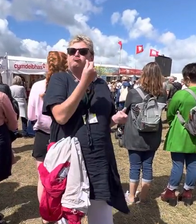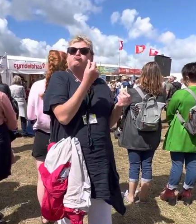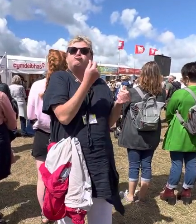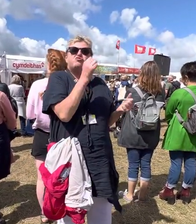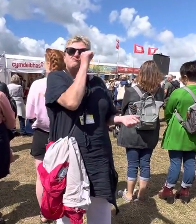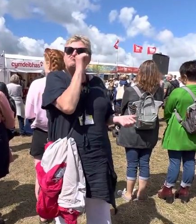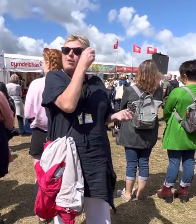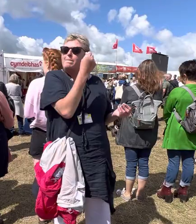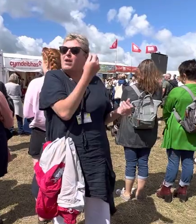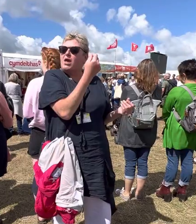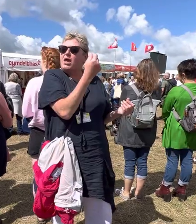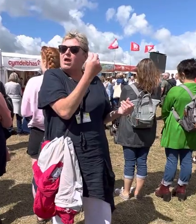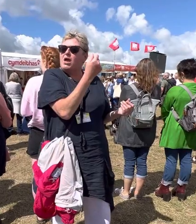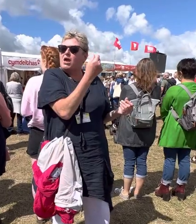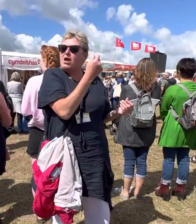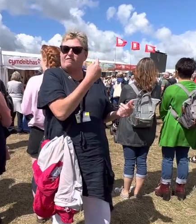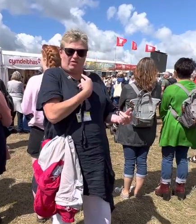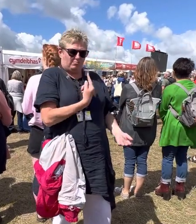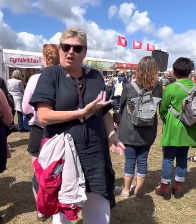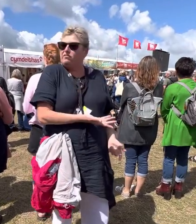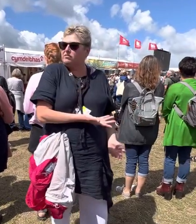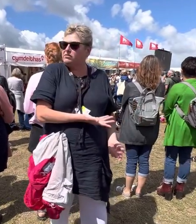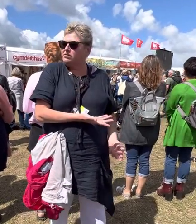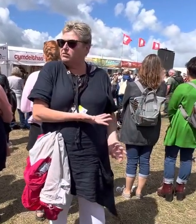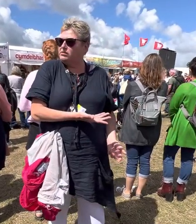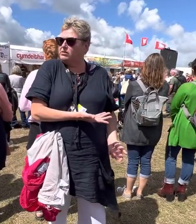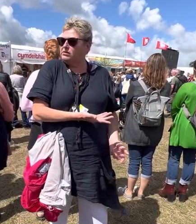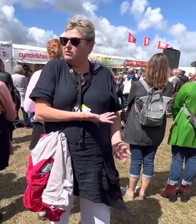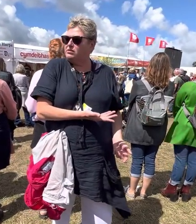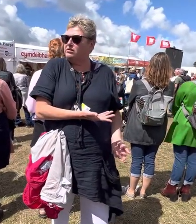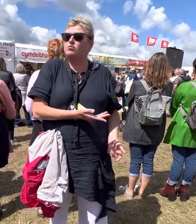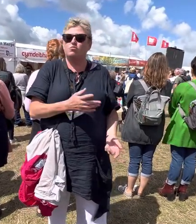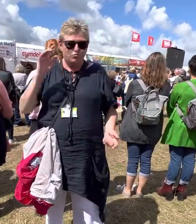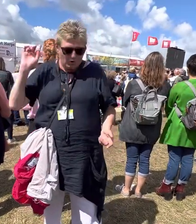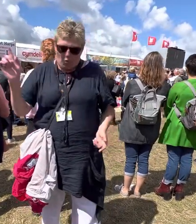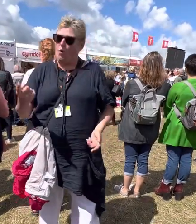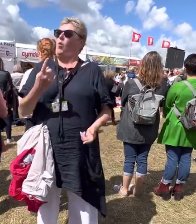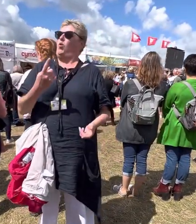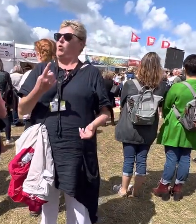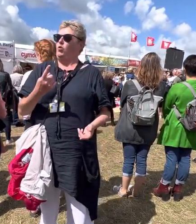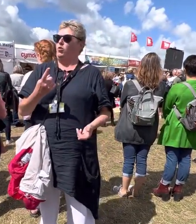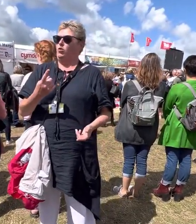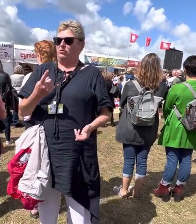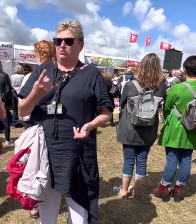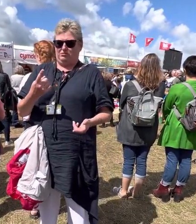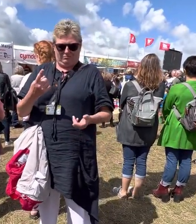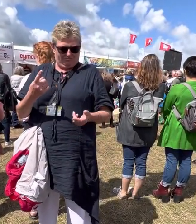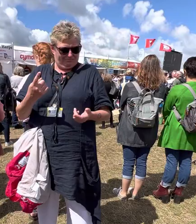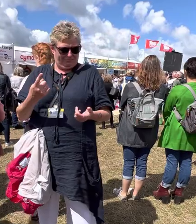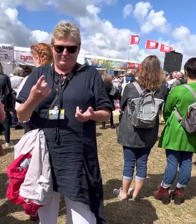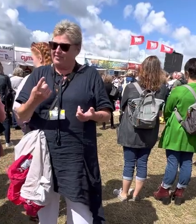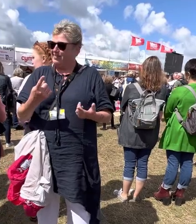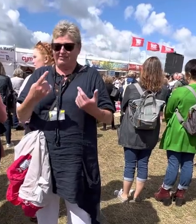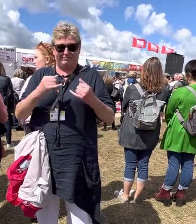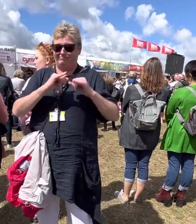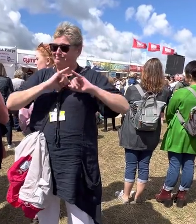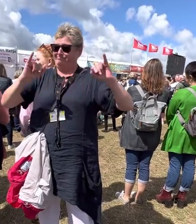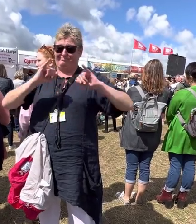mwy o elw iddyn nhw hunain. Mae rhain i gyd yn symptomau o'r anfantais economaidd a